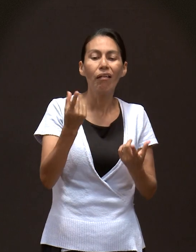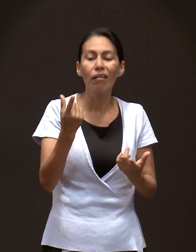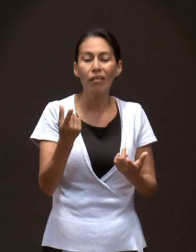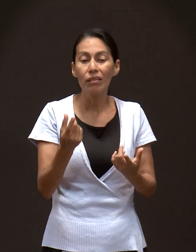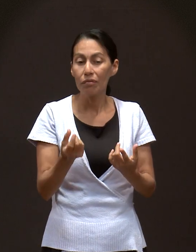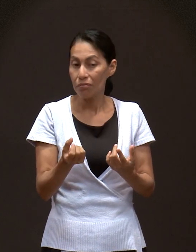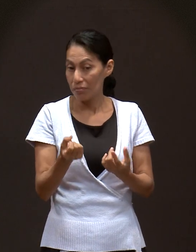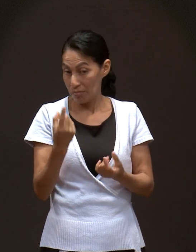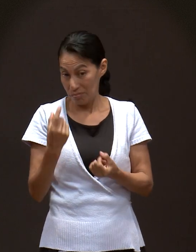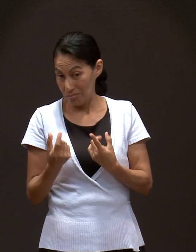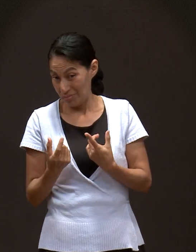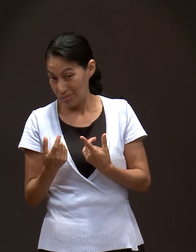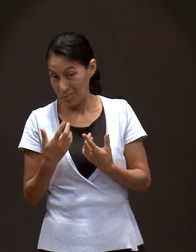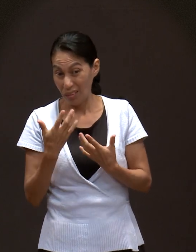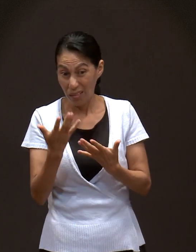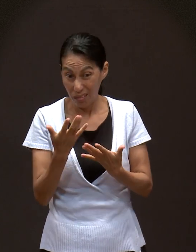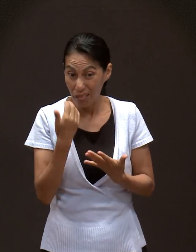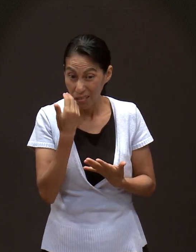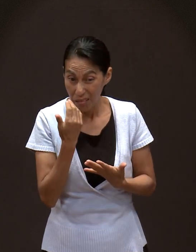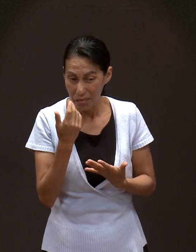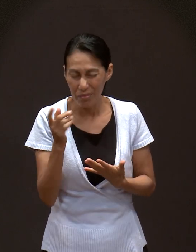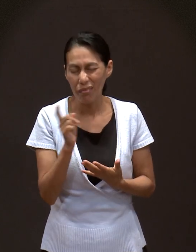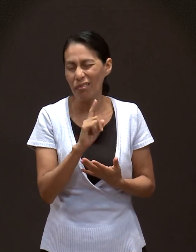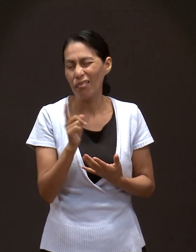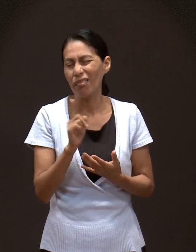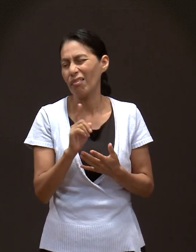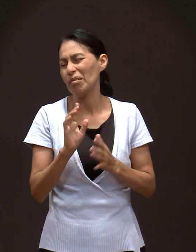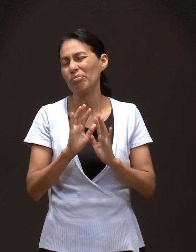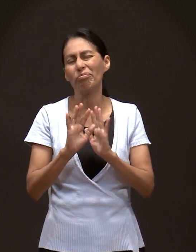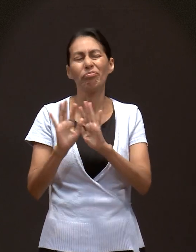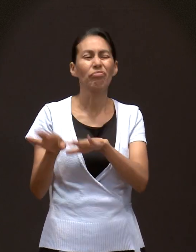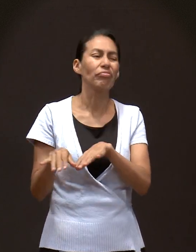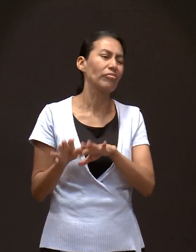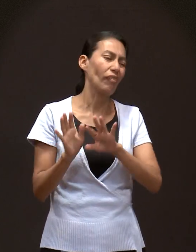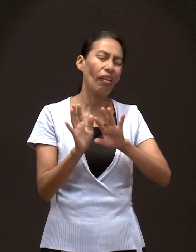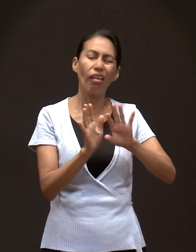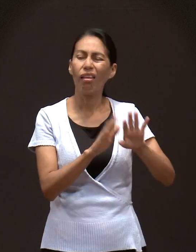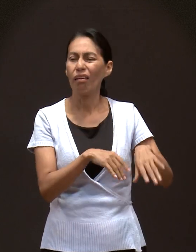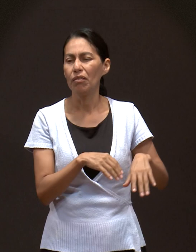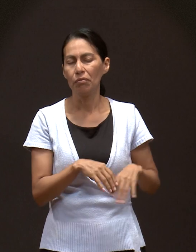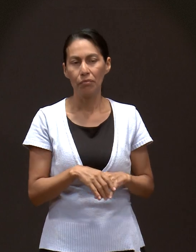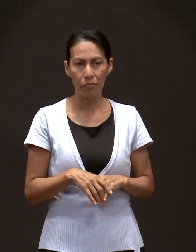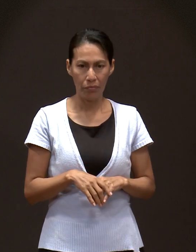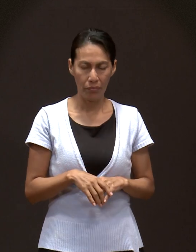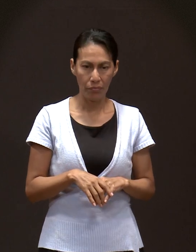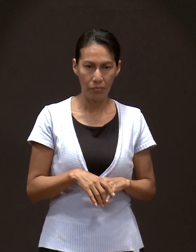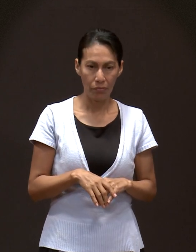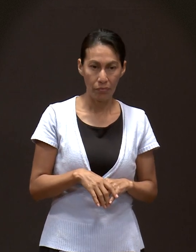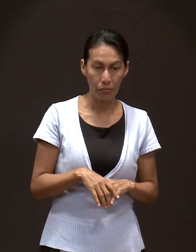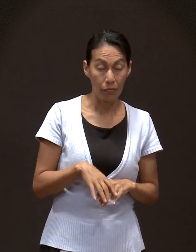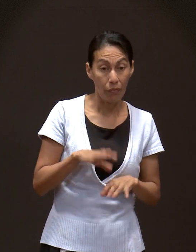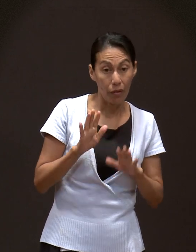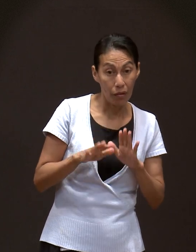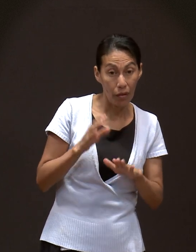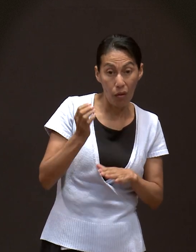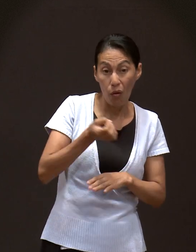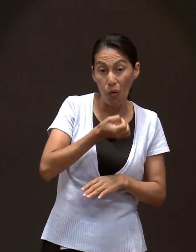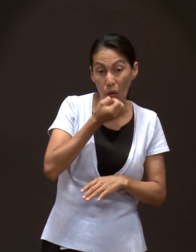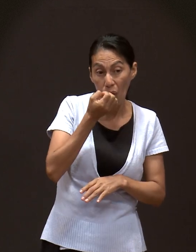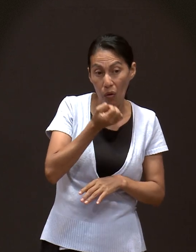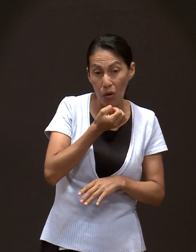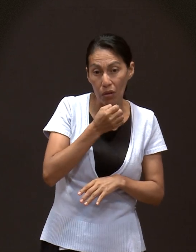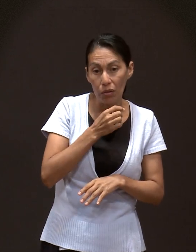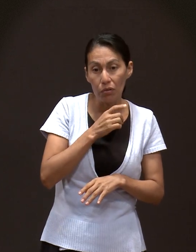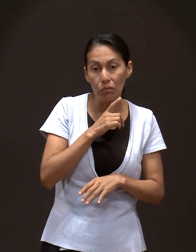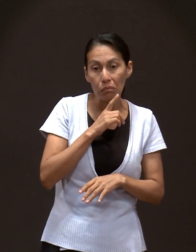algunas. Y algunos no tienen el deseo de tomar ninguna. Porque su oración es nada más de labios